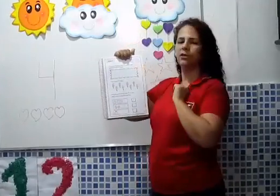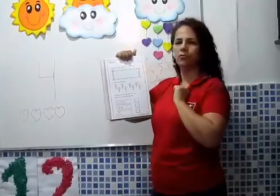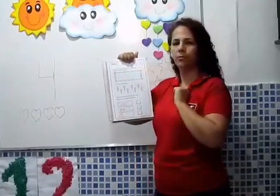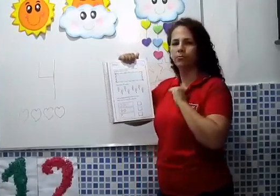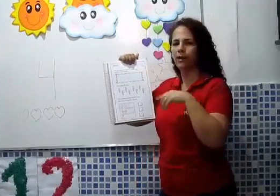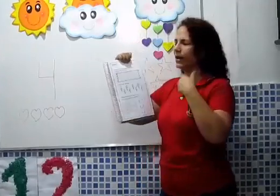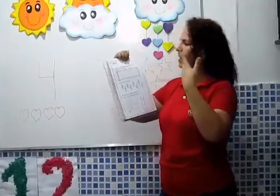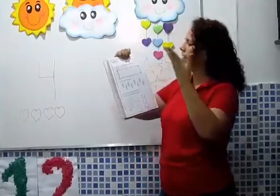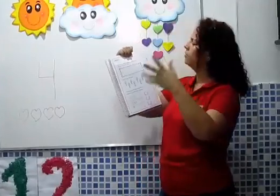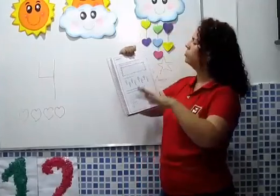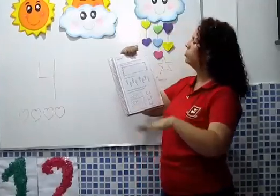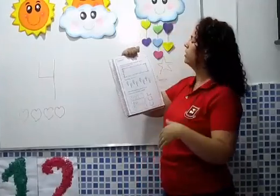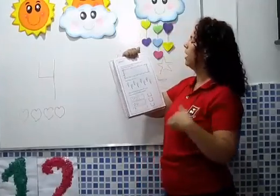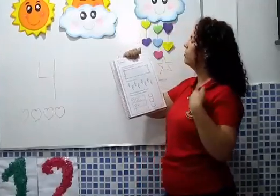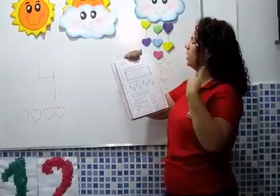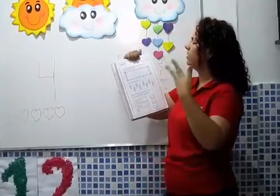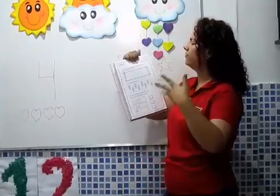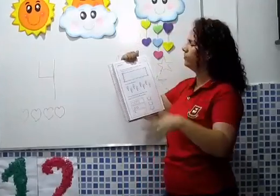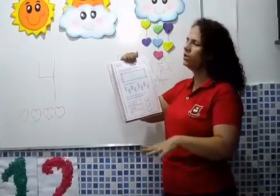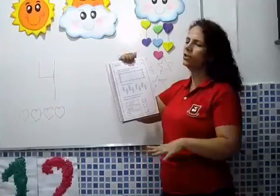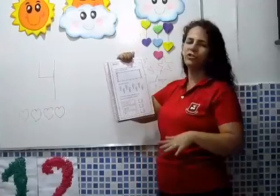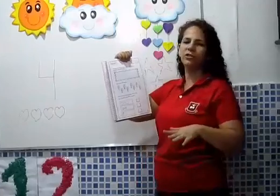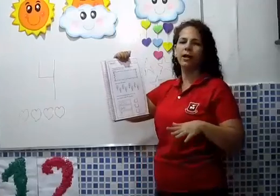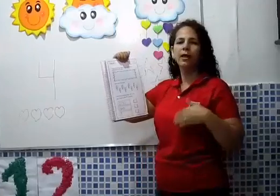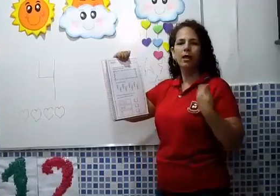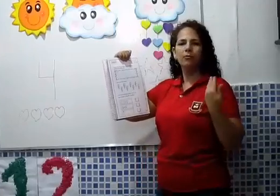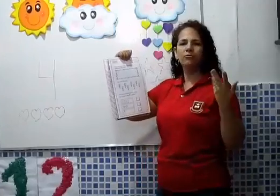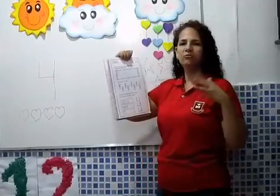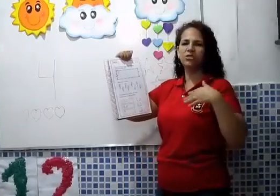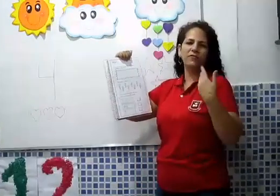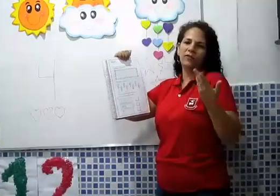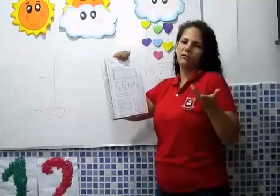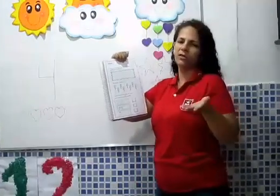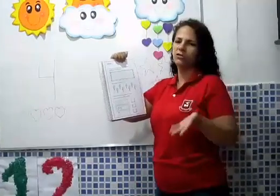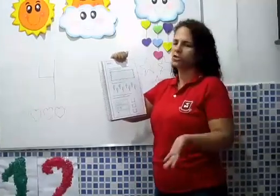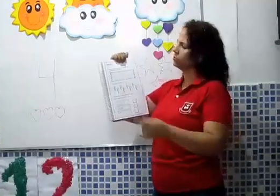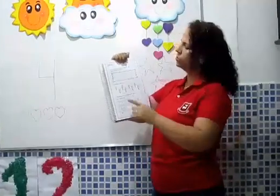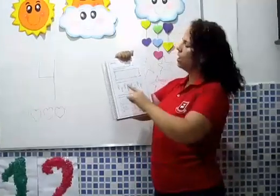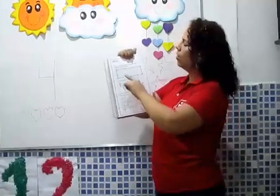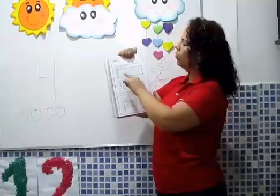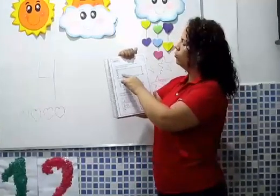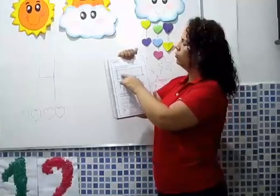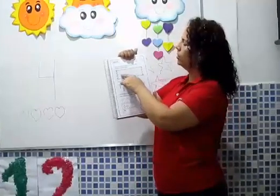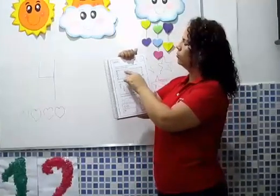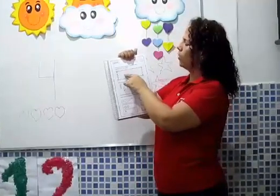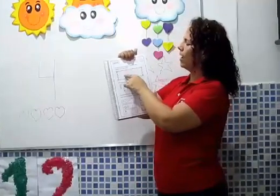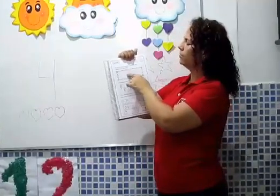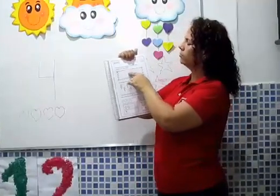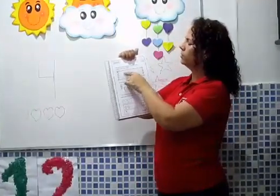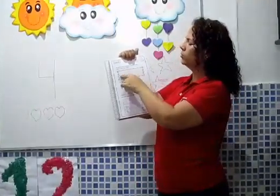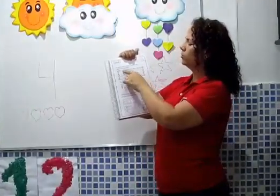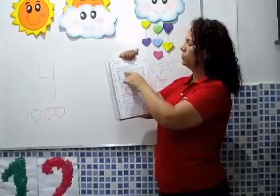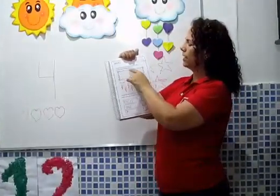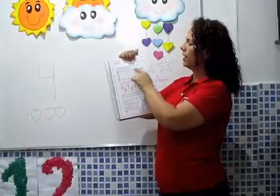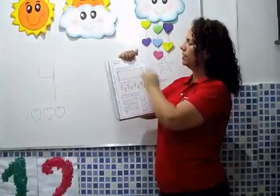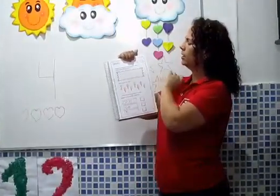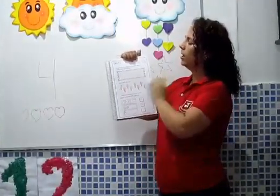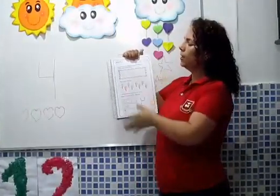vão procurar lá no jornal, na revista, nos livrinhos antigos, o número 4 e colocar aqui.